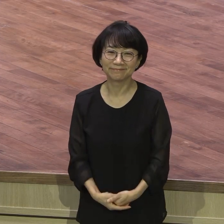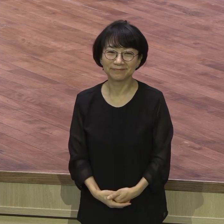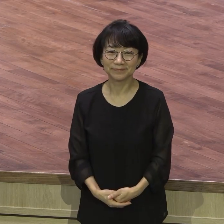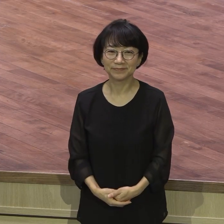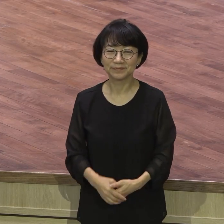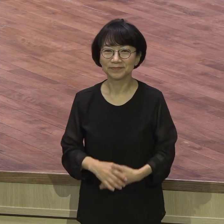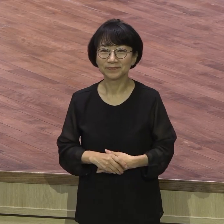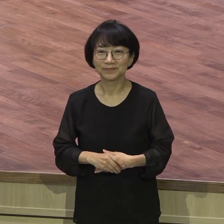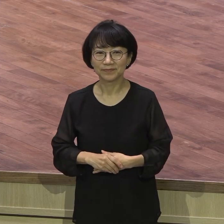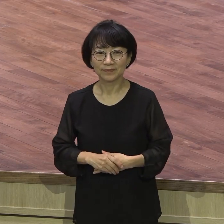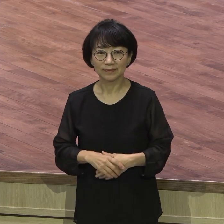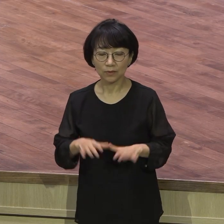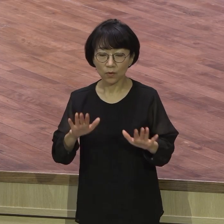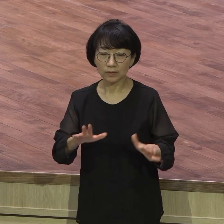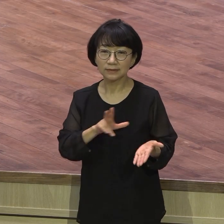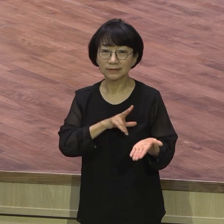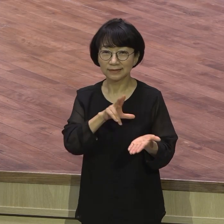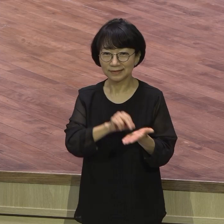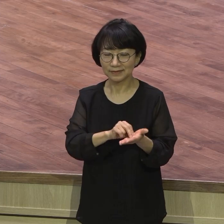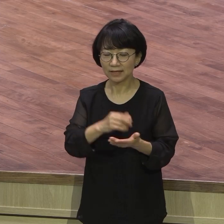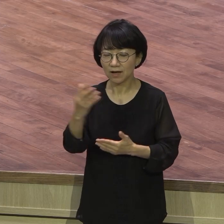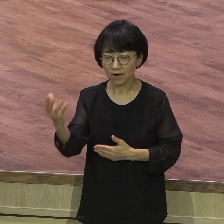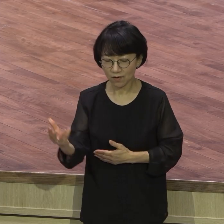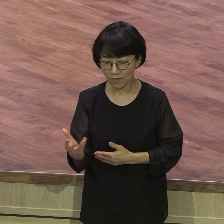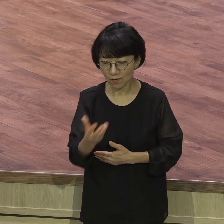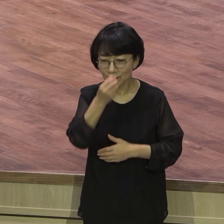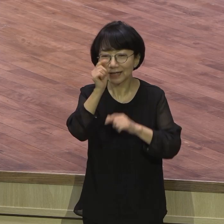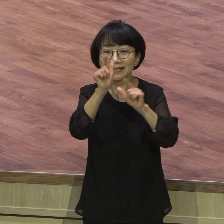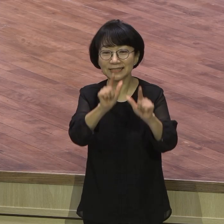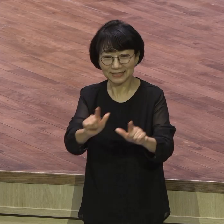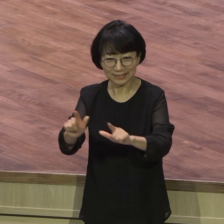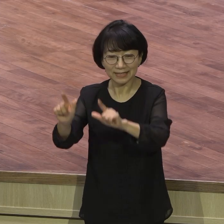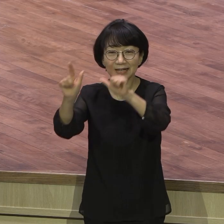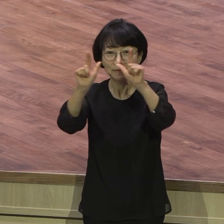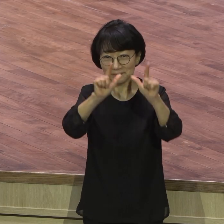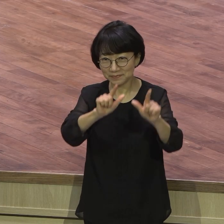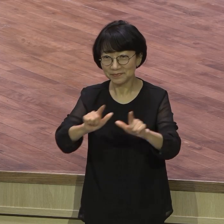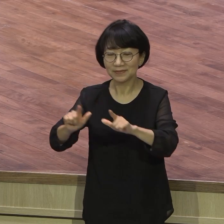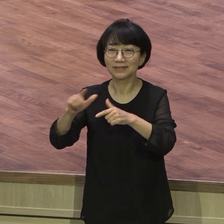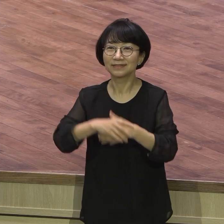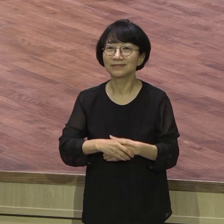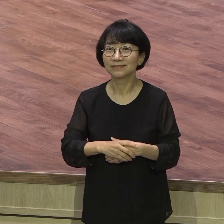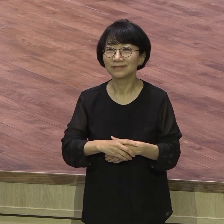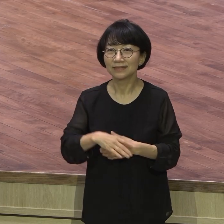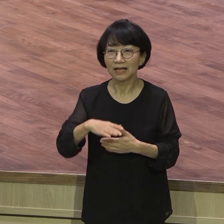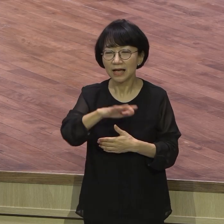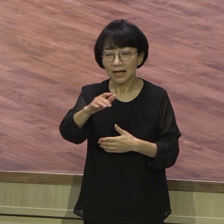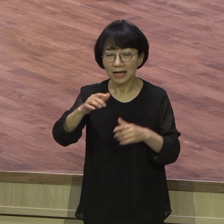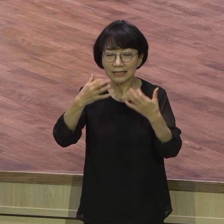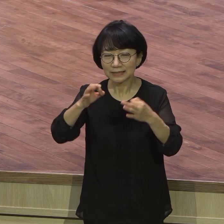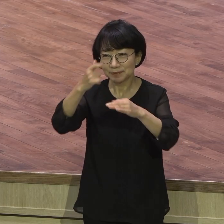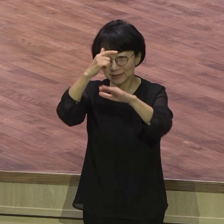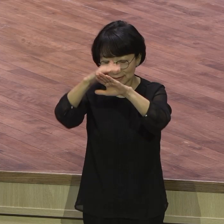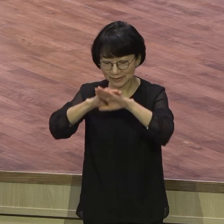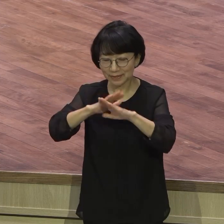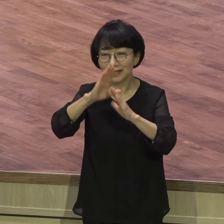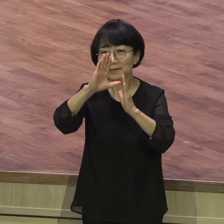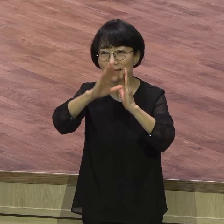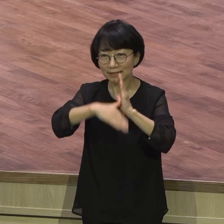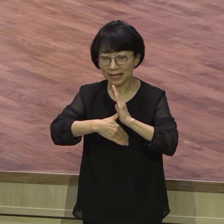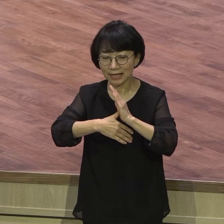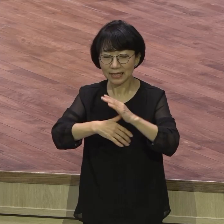거룩한 삶이란 제모로 말씀을 드립니다. 우리가 금요 기도회 시간에 레위기 말씀을 살펴보고